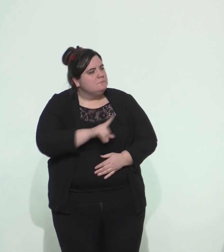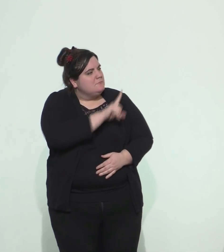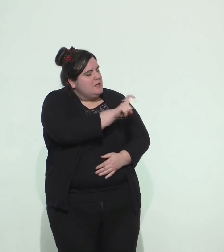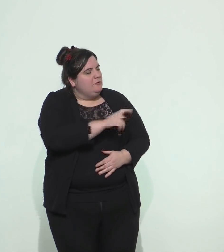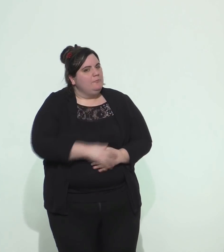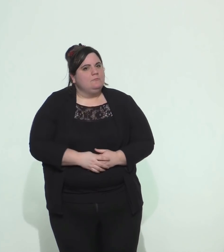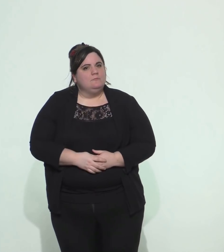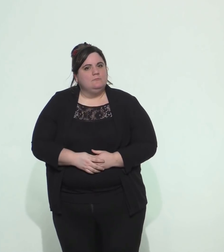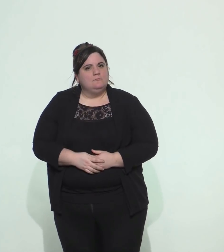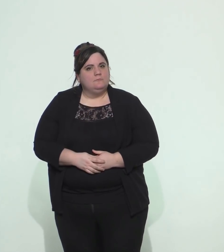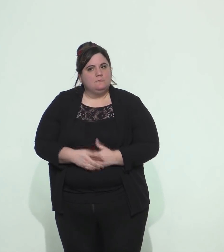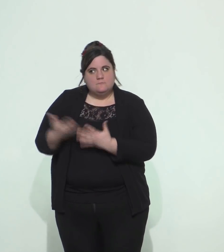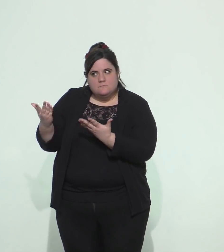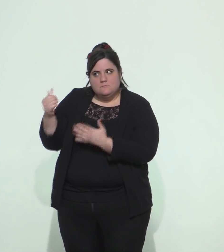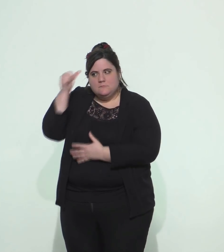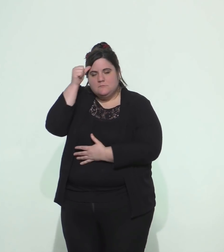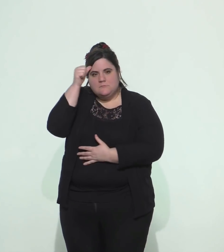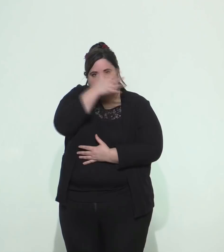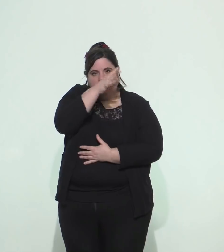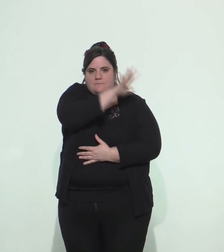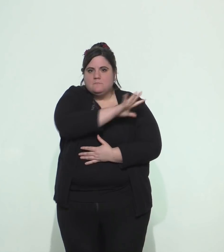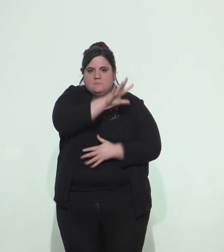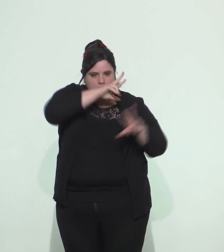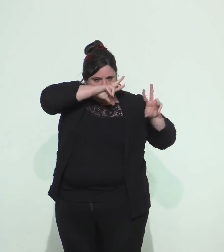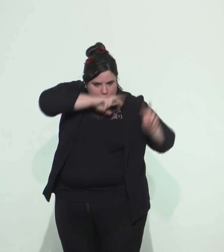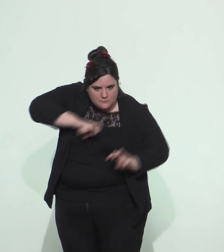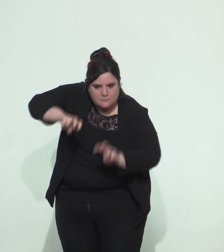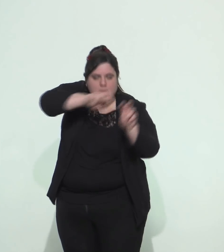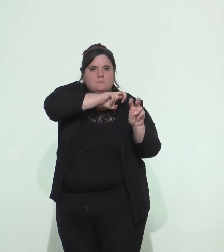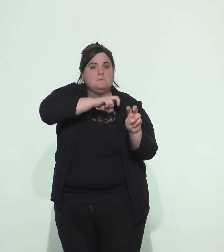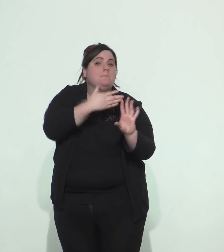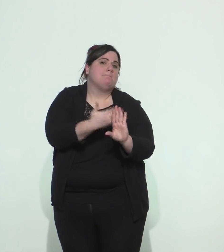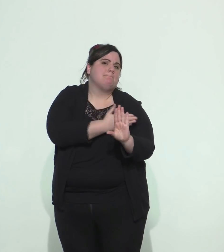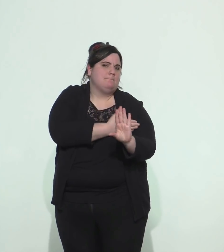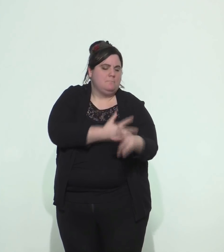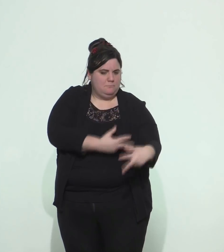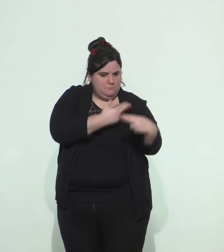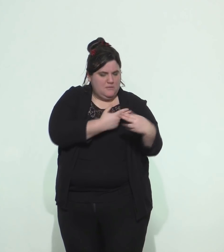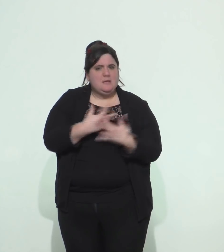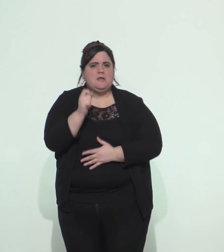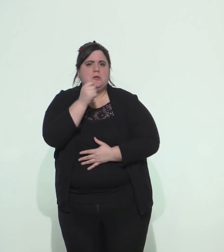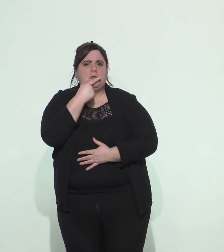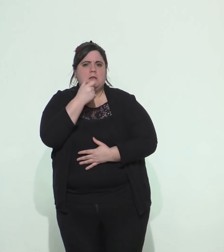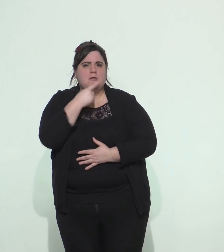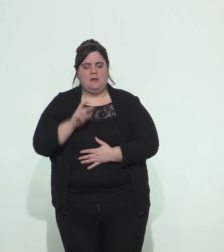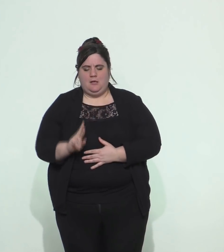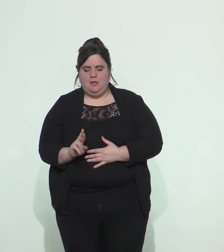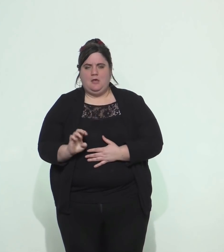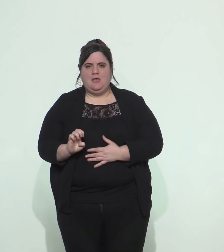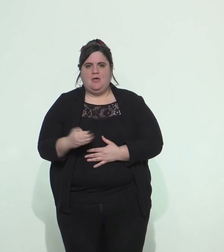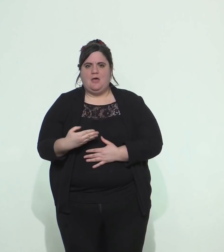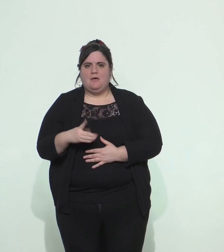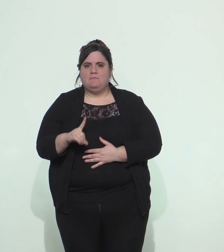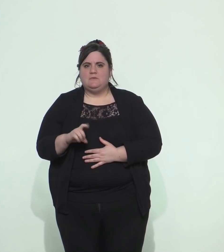résultats préliminaires d'une étude américaine, les États-Unis ont annoncé que le Remdesivir allait devenir le standard du soin